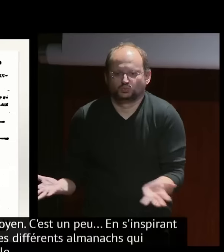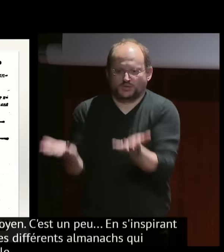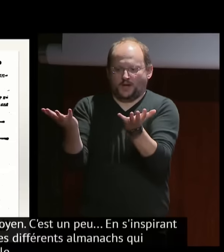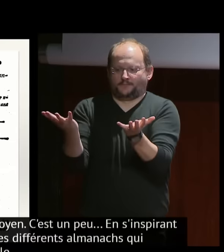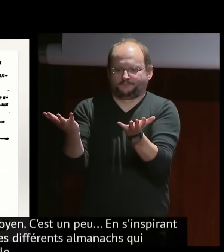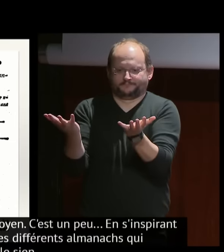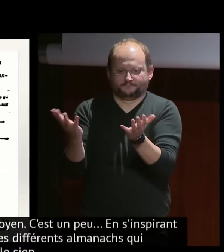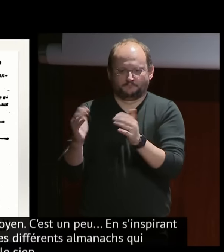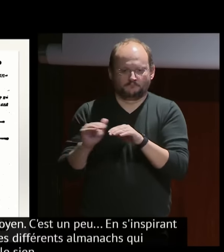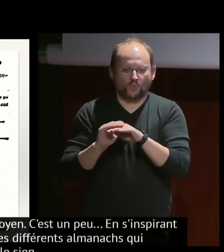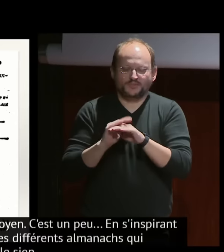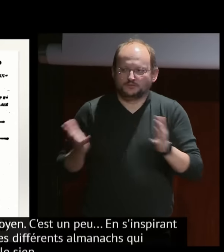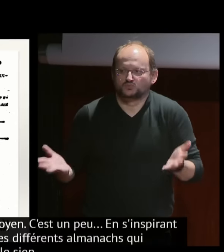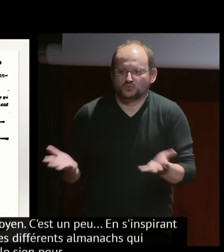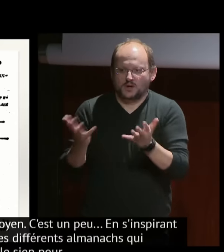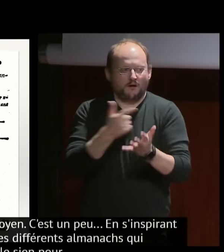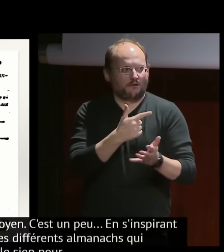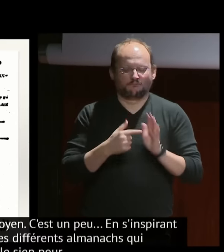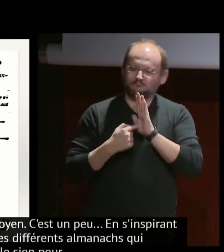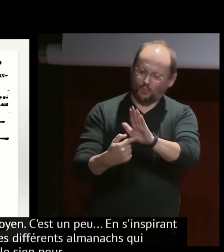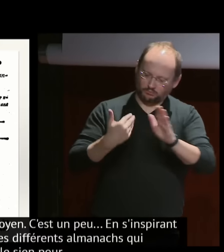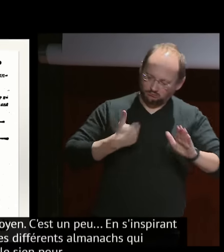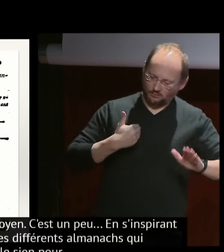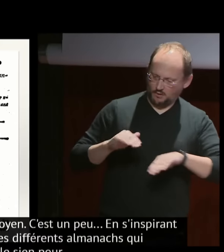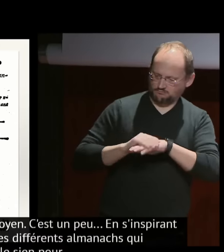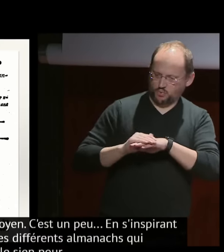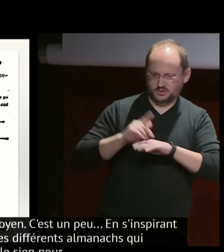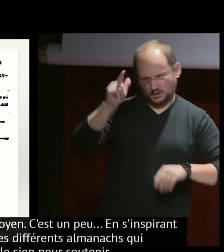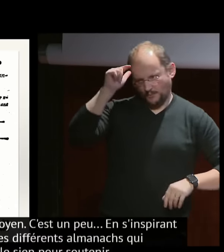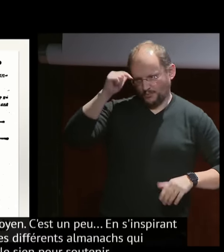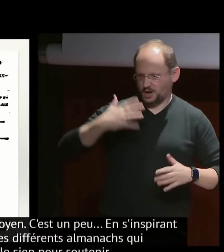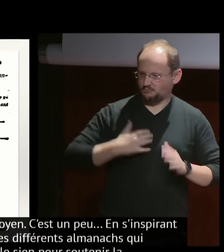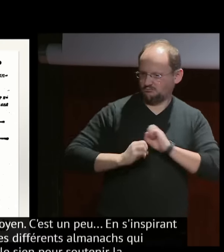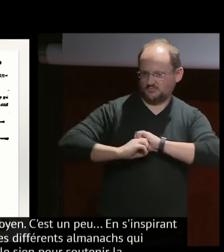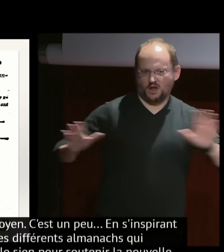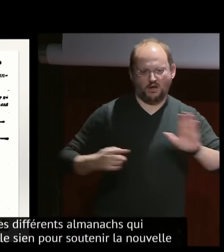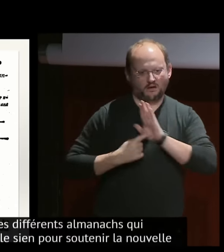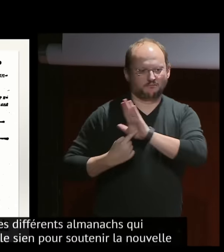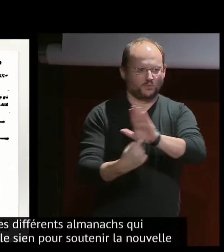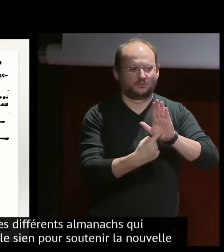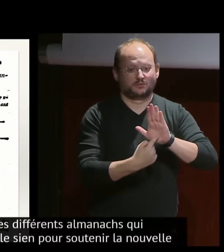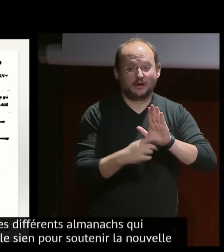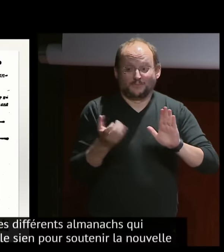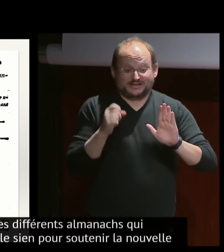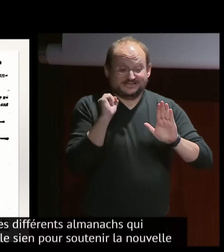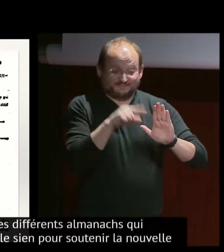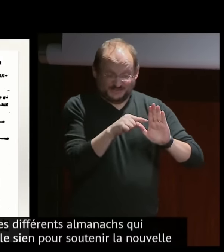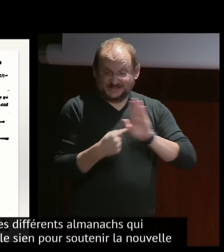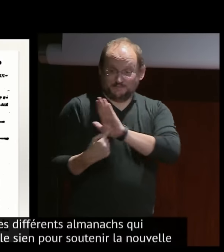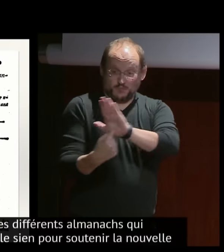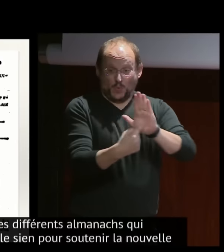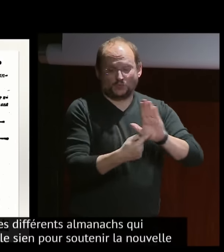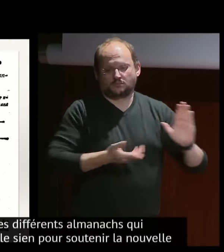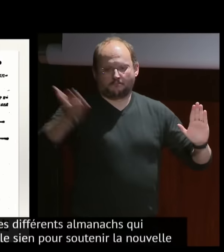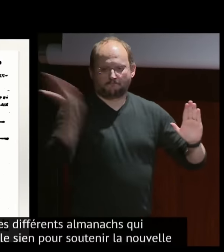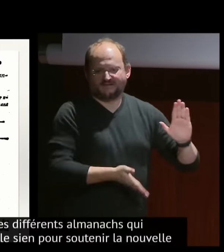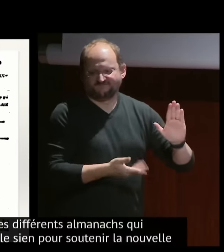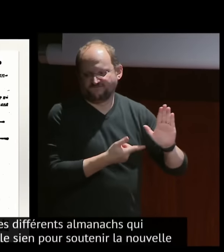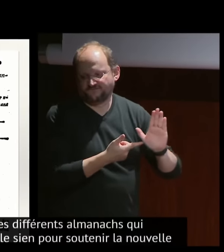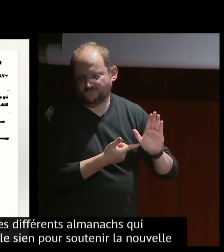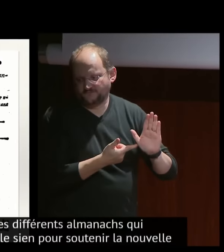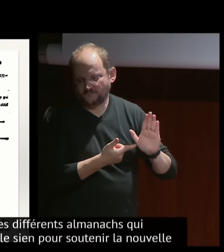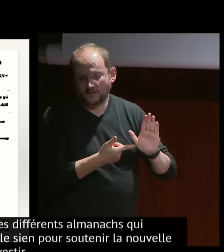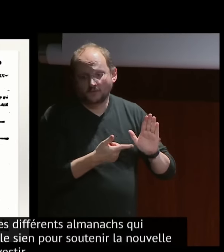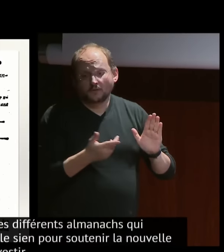voilà, pour soutenir la nouvelle République. Voilà, essayer de s'investir dans